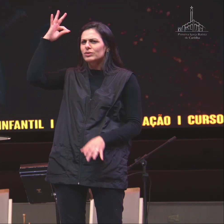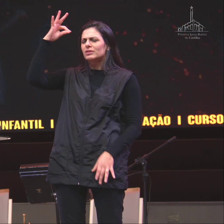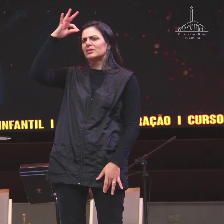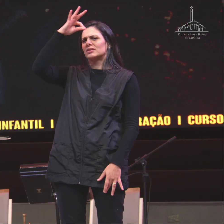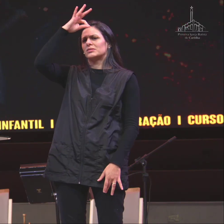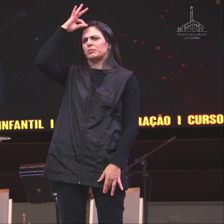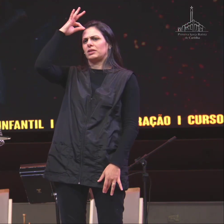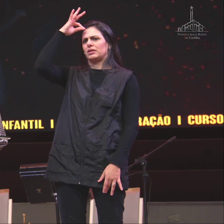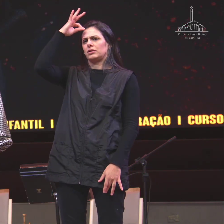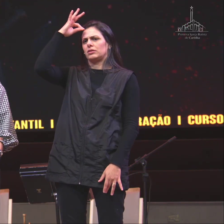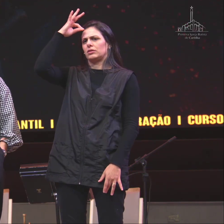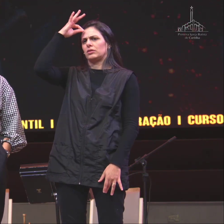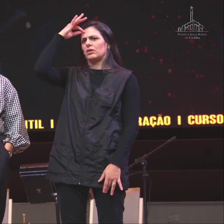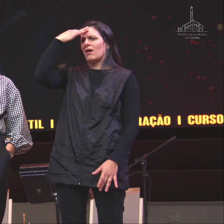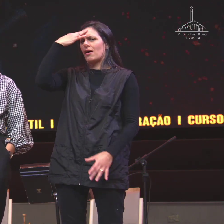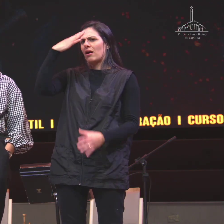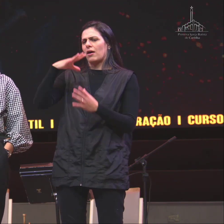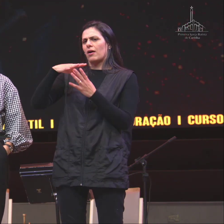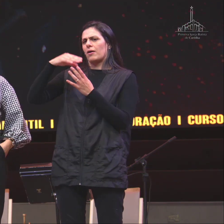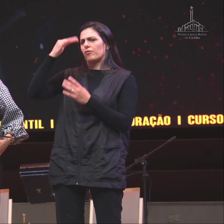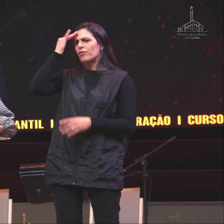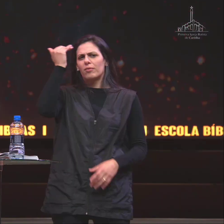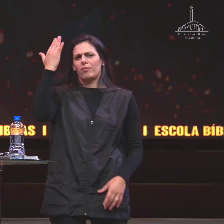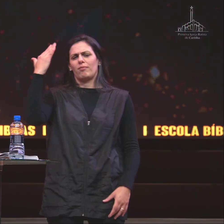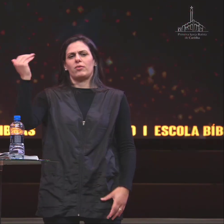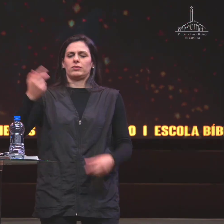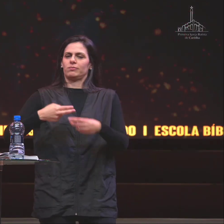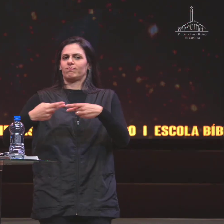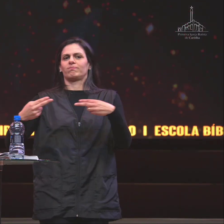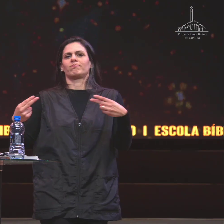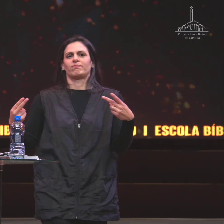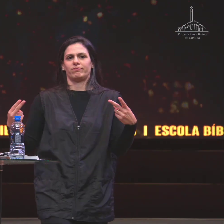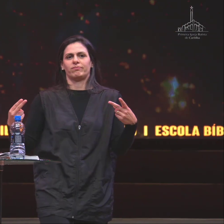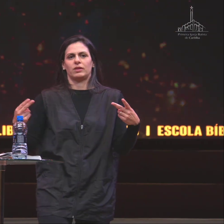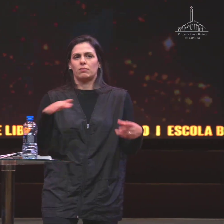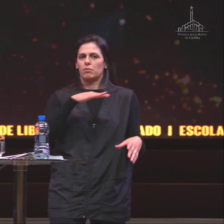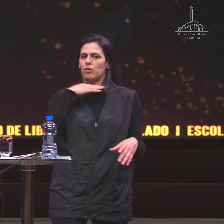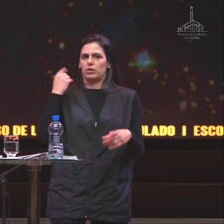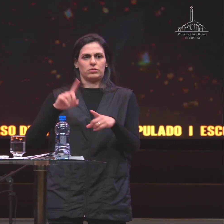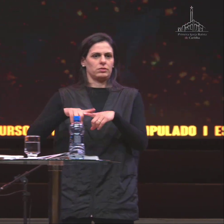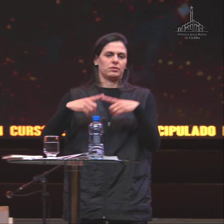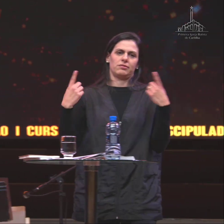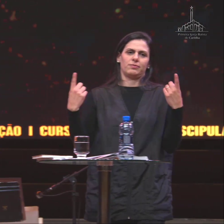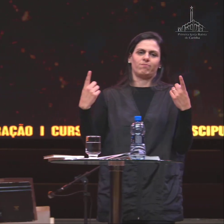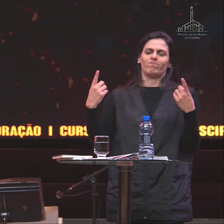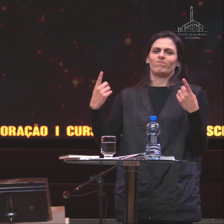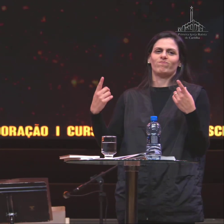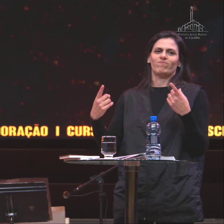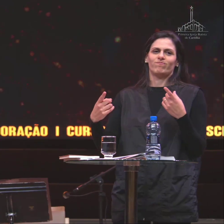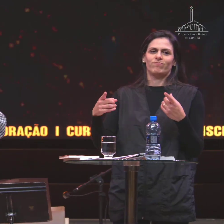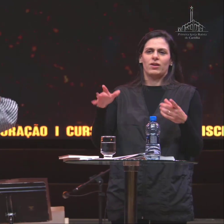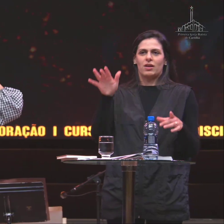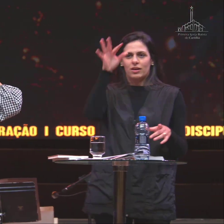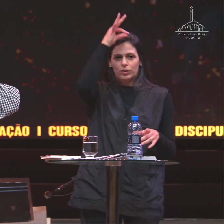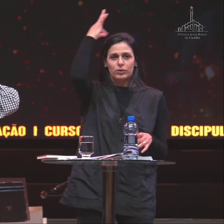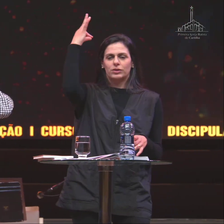vocês ou da parte de vocês? Vocês mesmos são a nossa carta, escrita em nosso